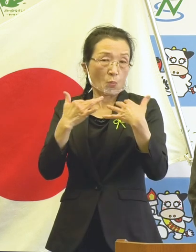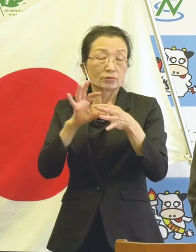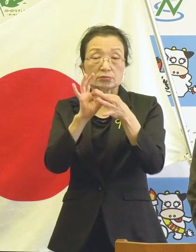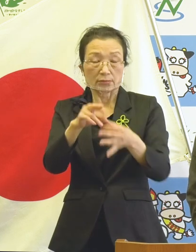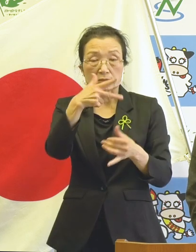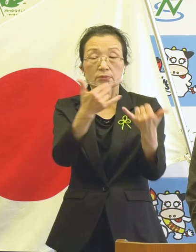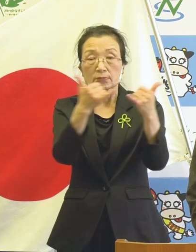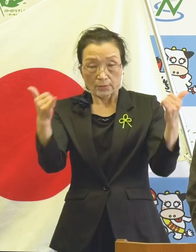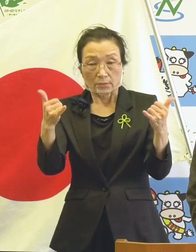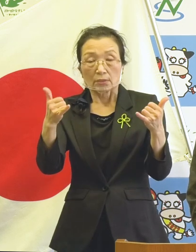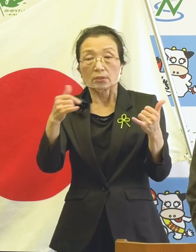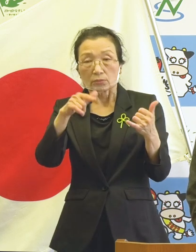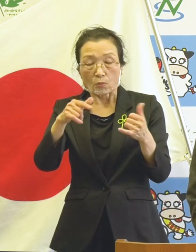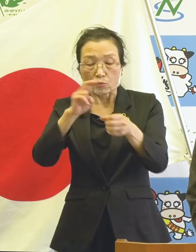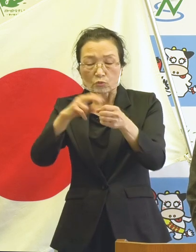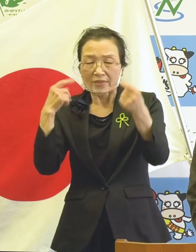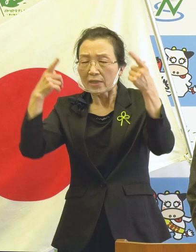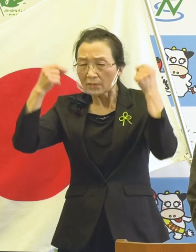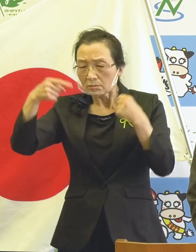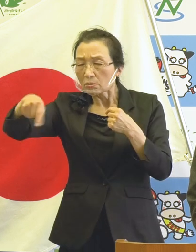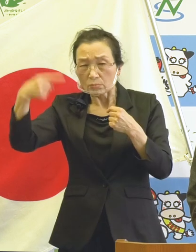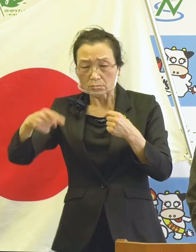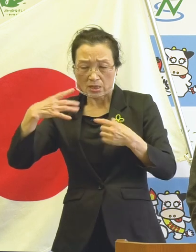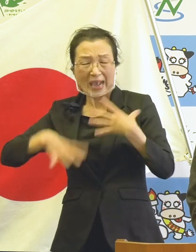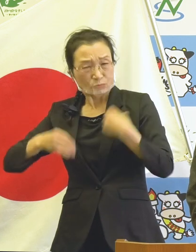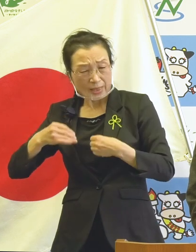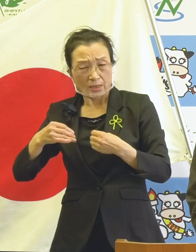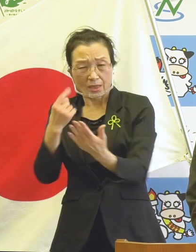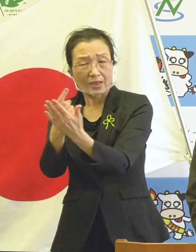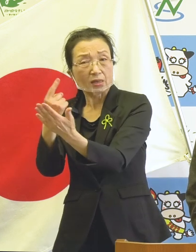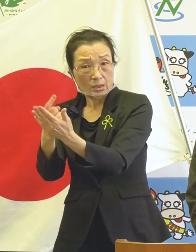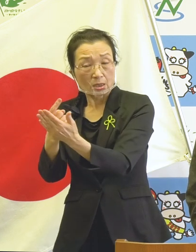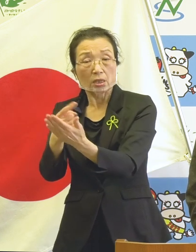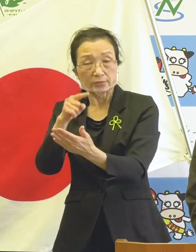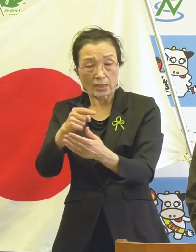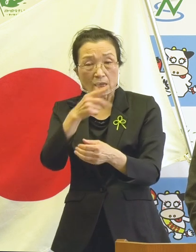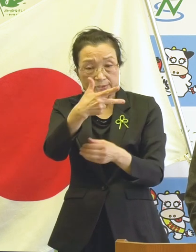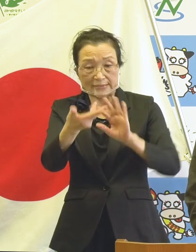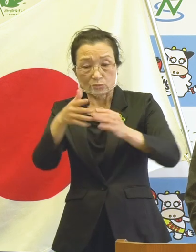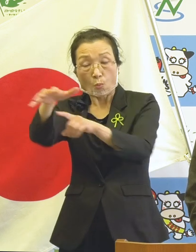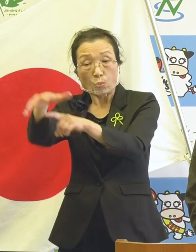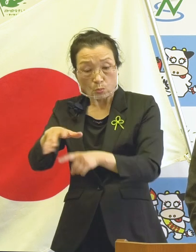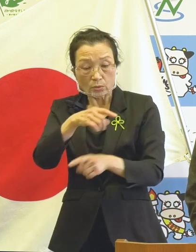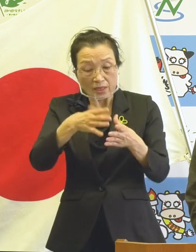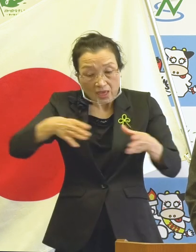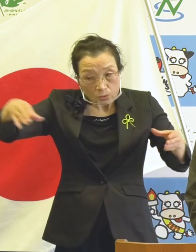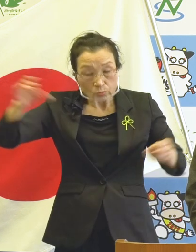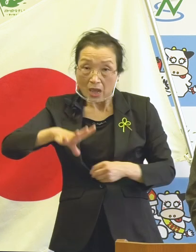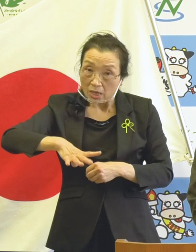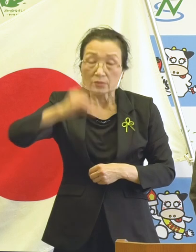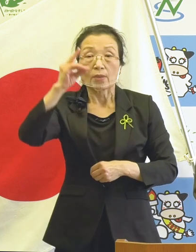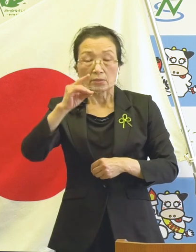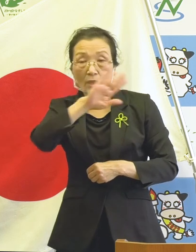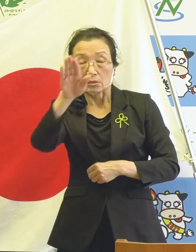民や宇都宮大学の教員、学生さんなどの参加によって、市町村としては全国で初めて気